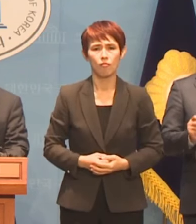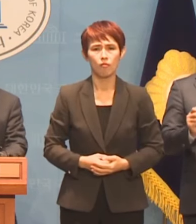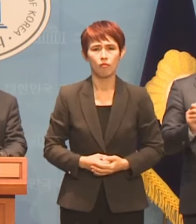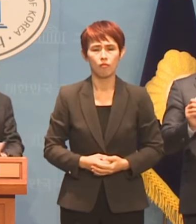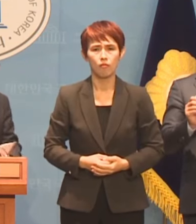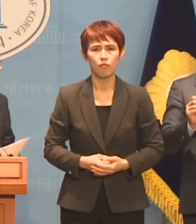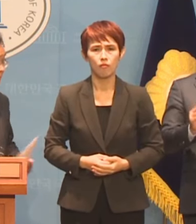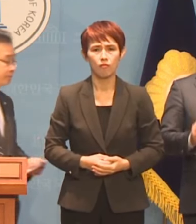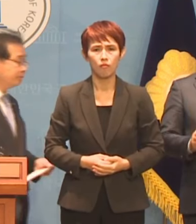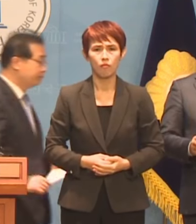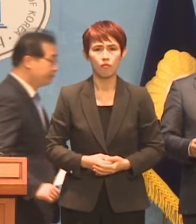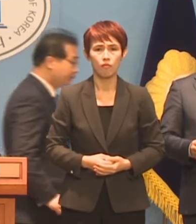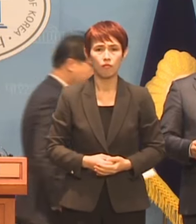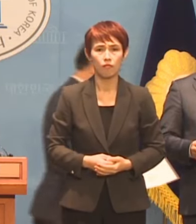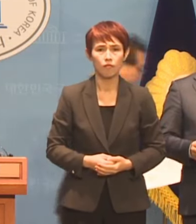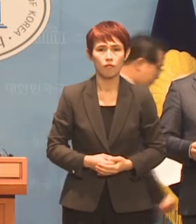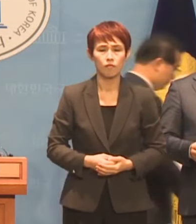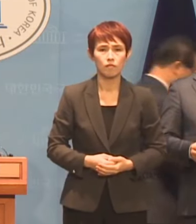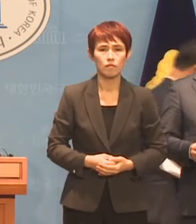범죄이다.